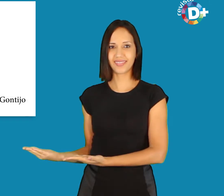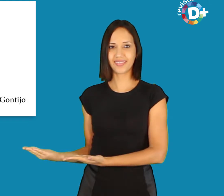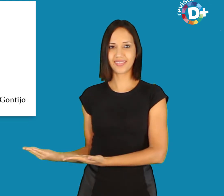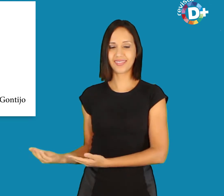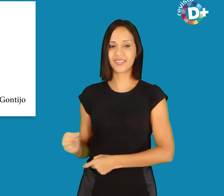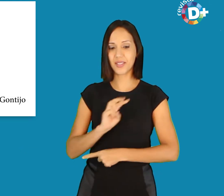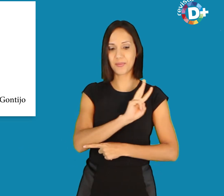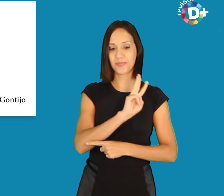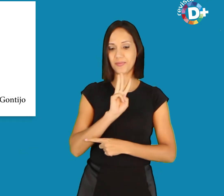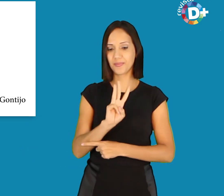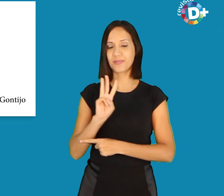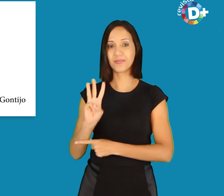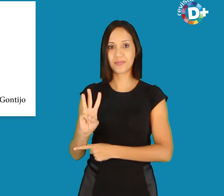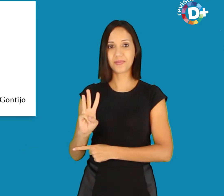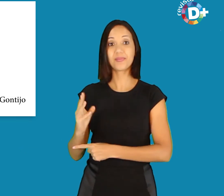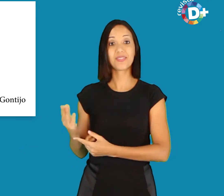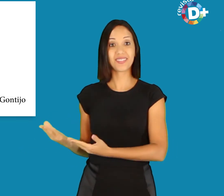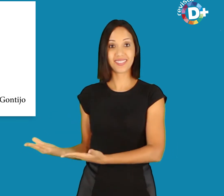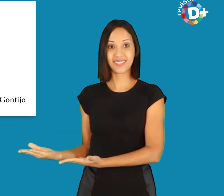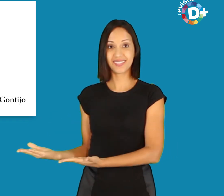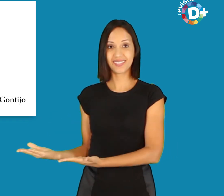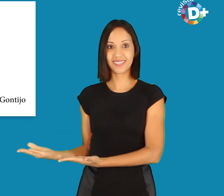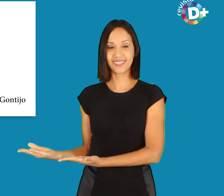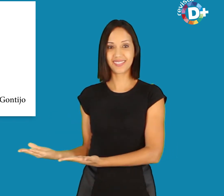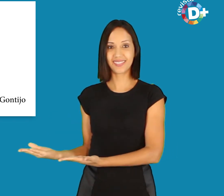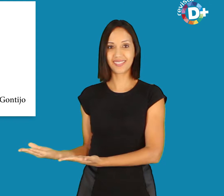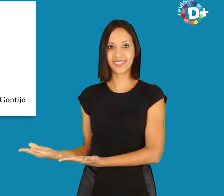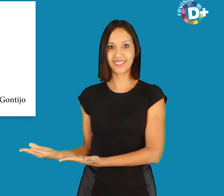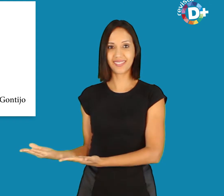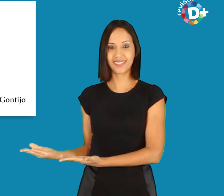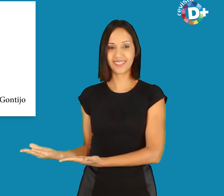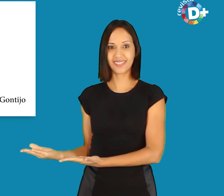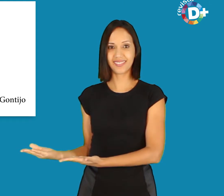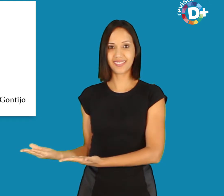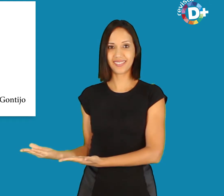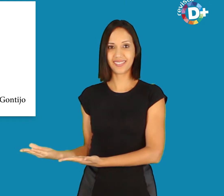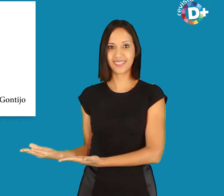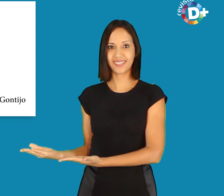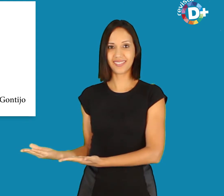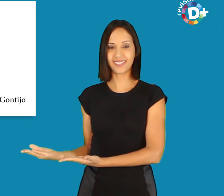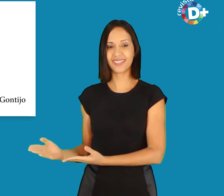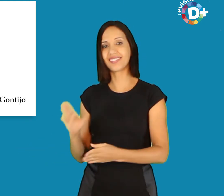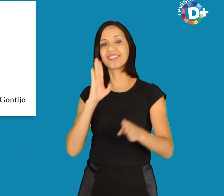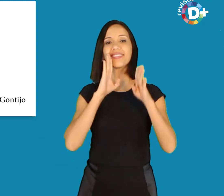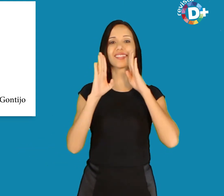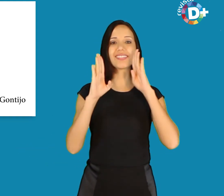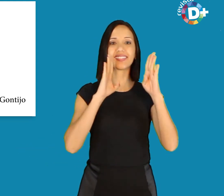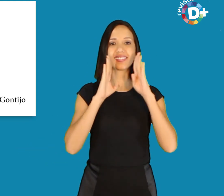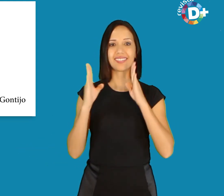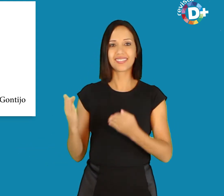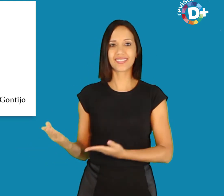paulo site www e pg ponto org ponto br facebook